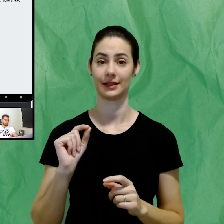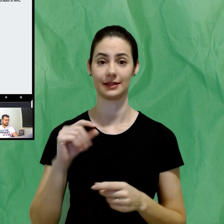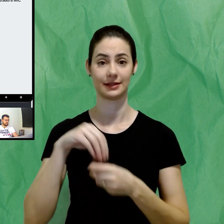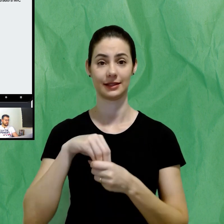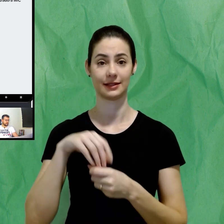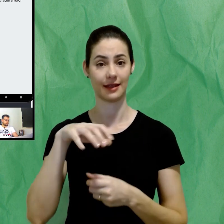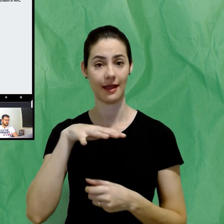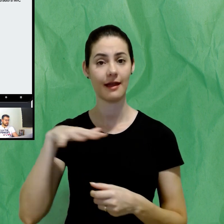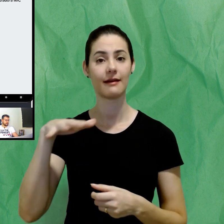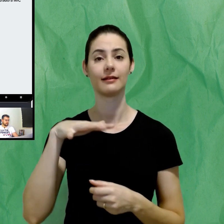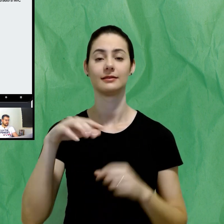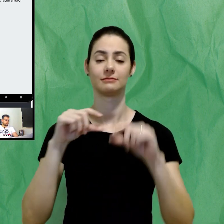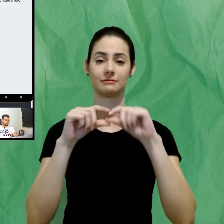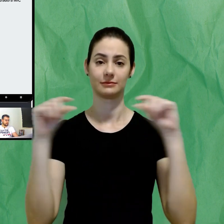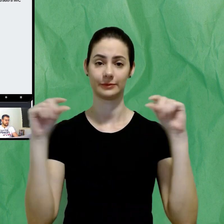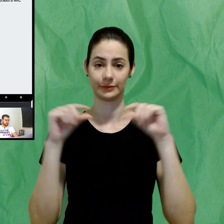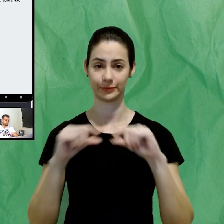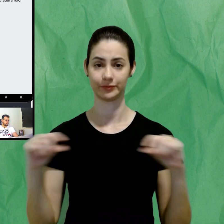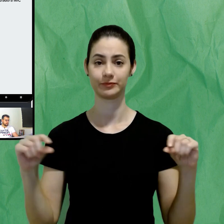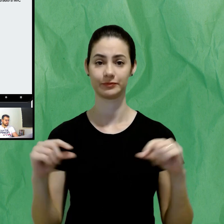área? Eu vou ter